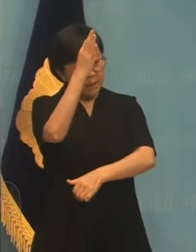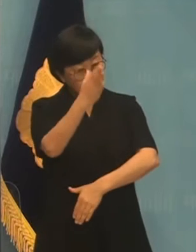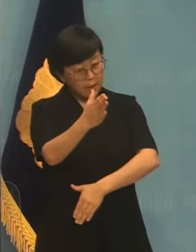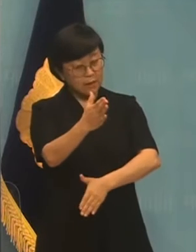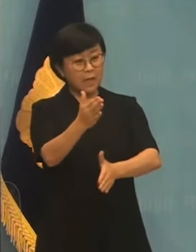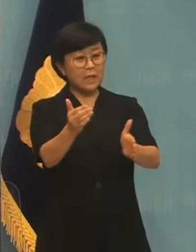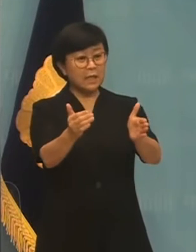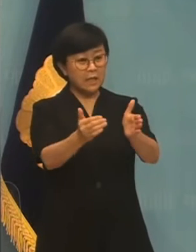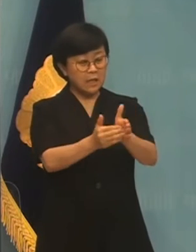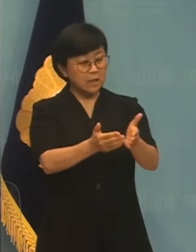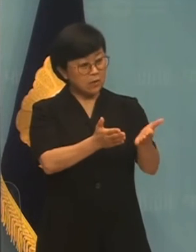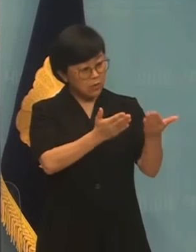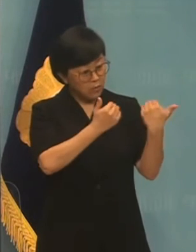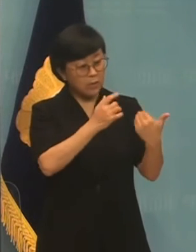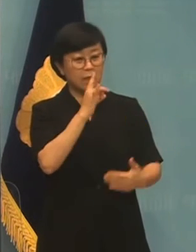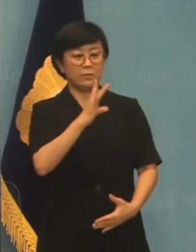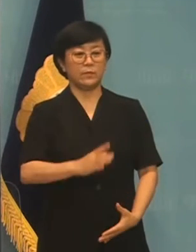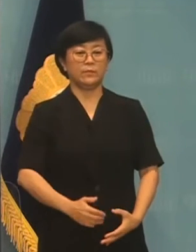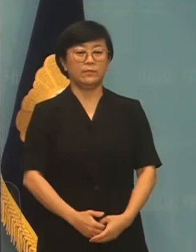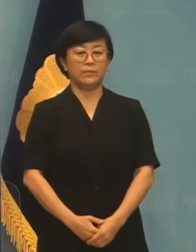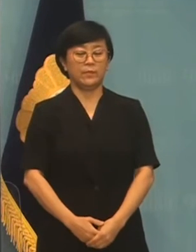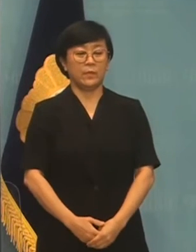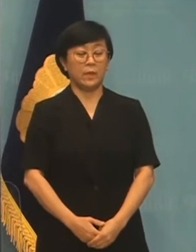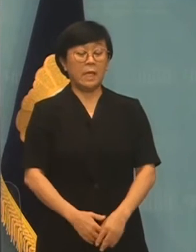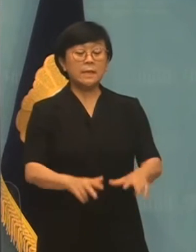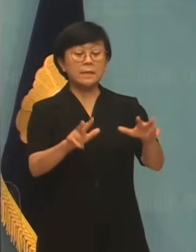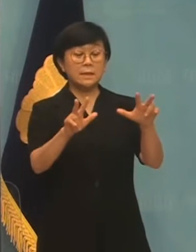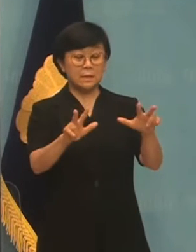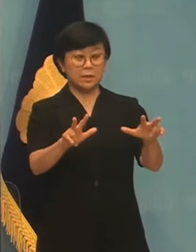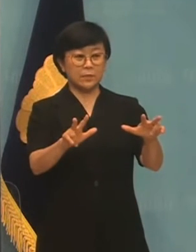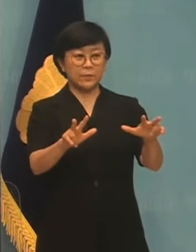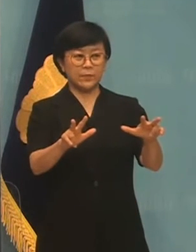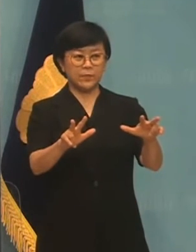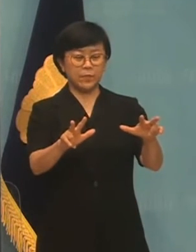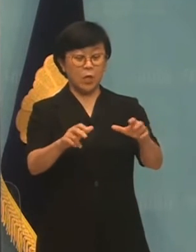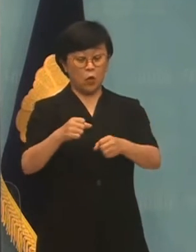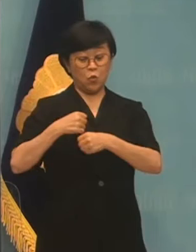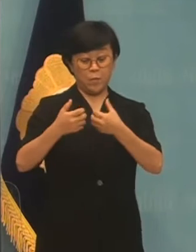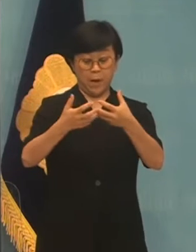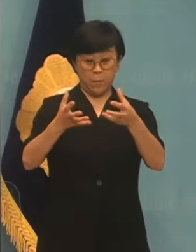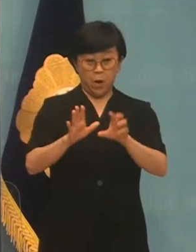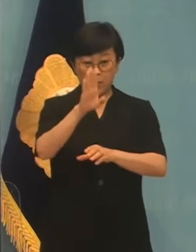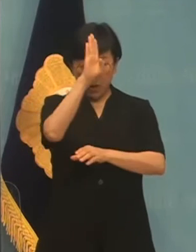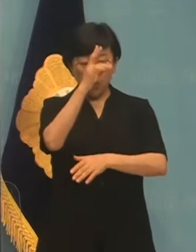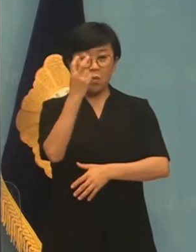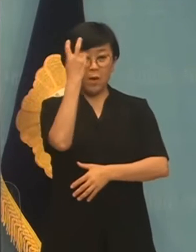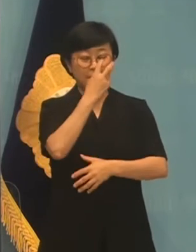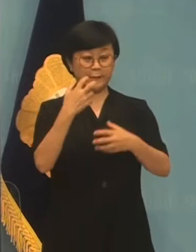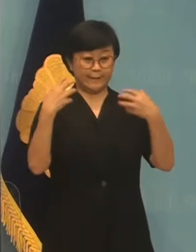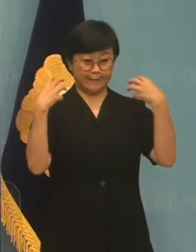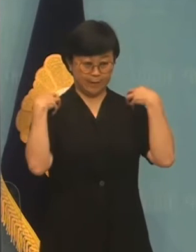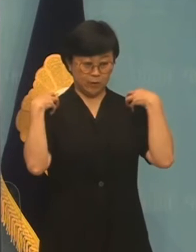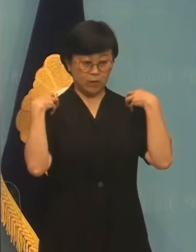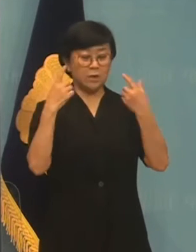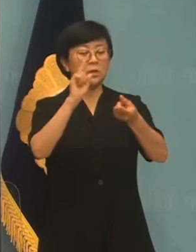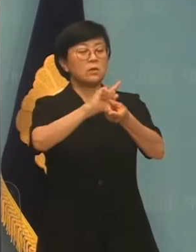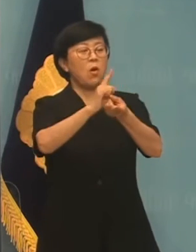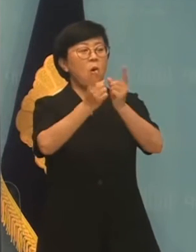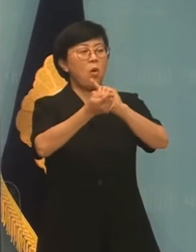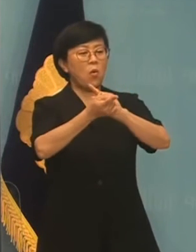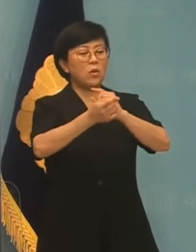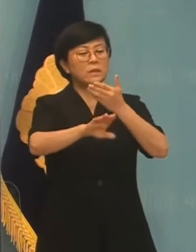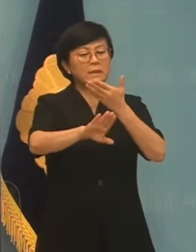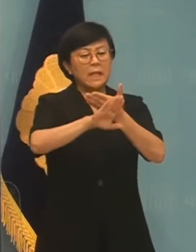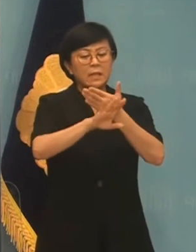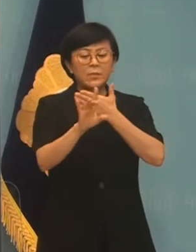하고 넘어갈 일이 아닙니다. 지금 국방부와 질병관리청이 서로 다른